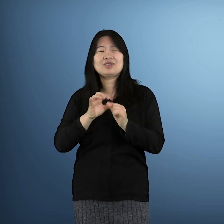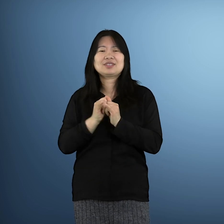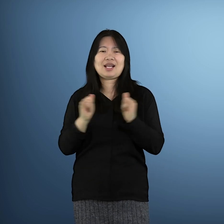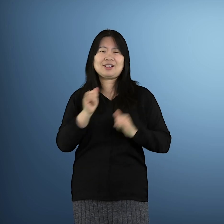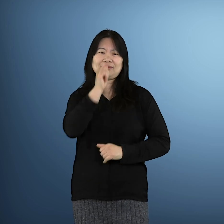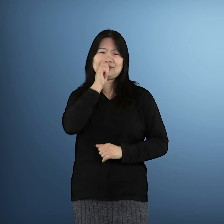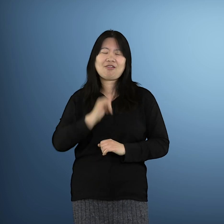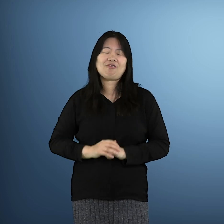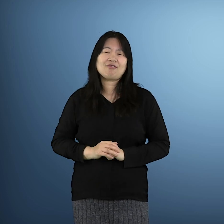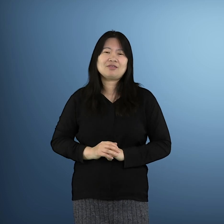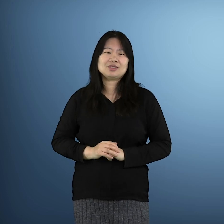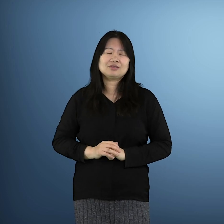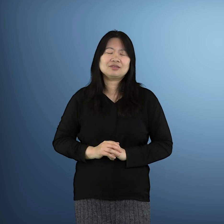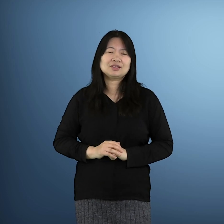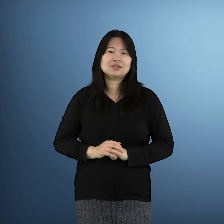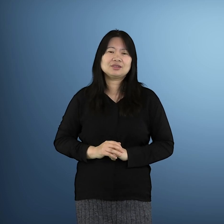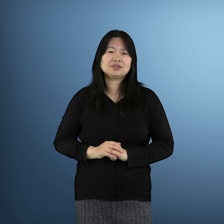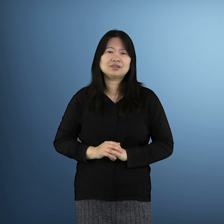사람들이 있어요.